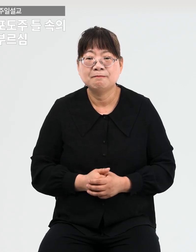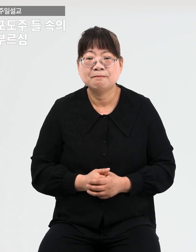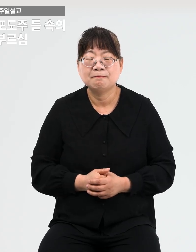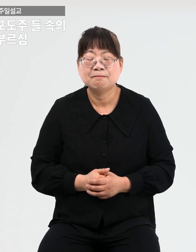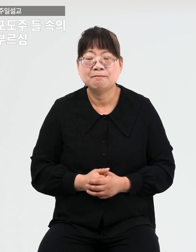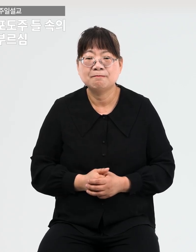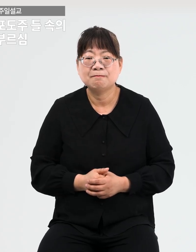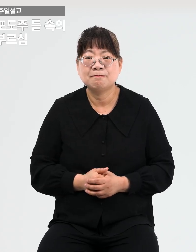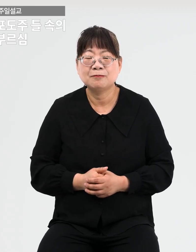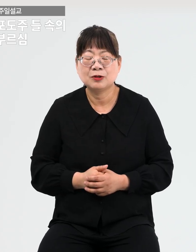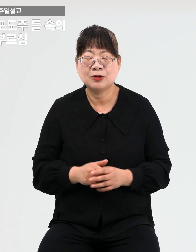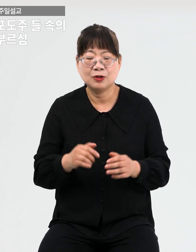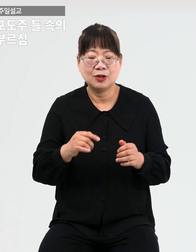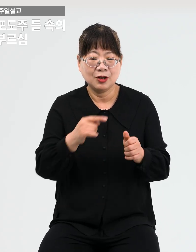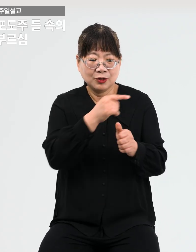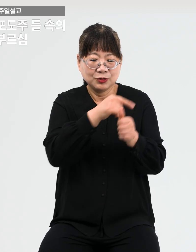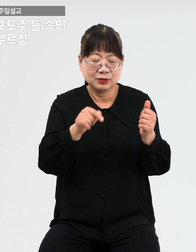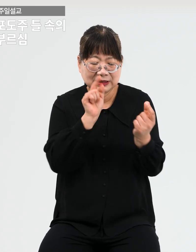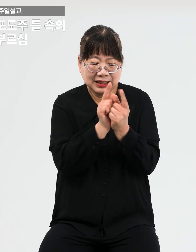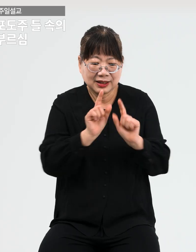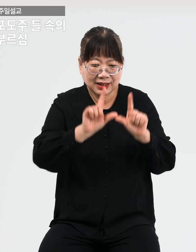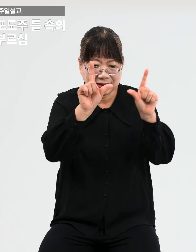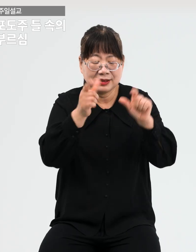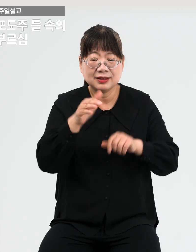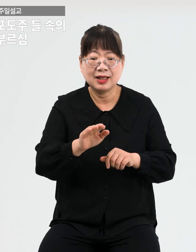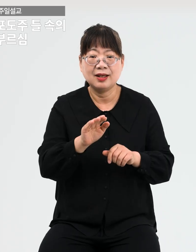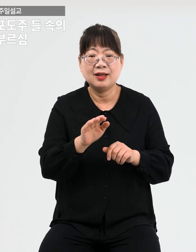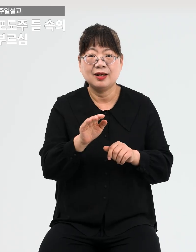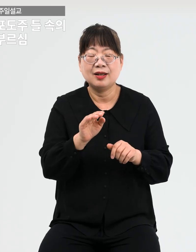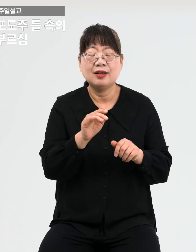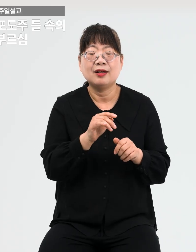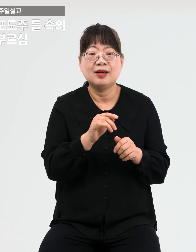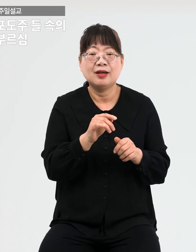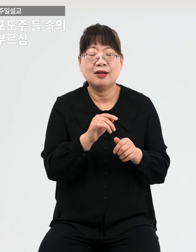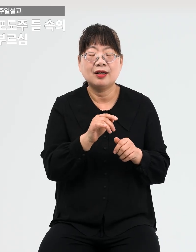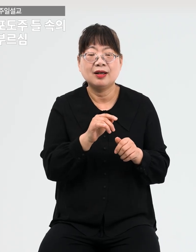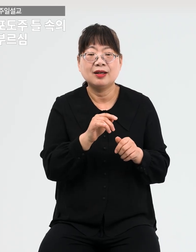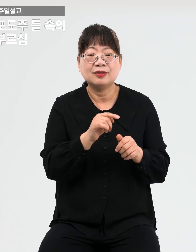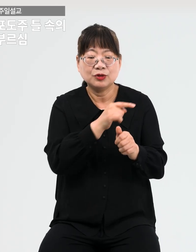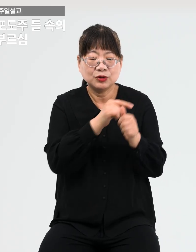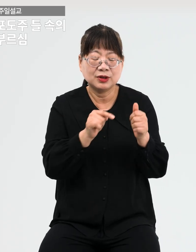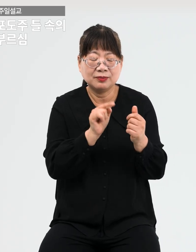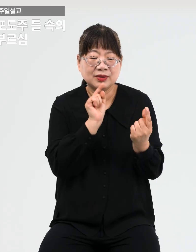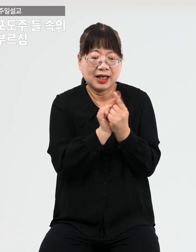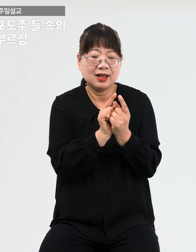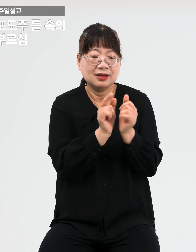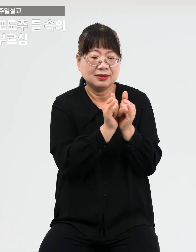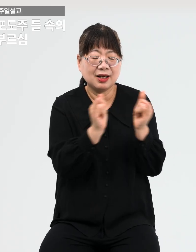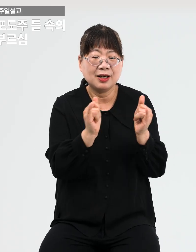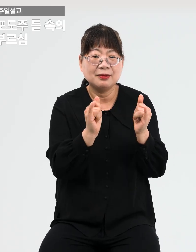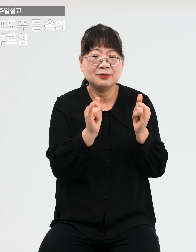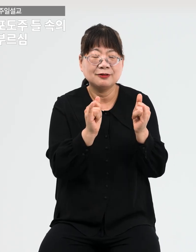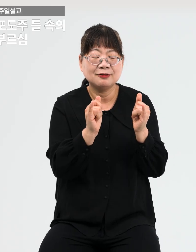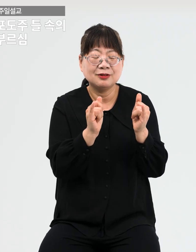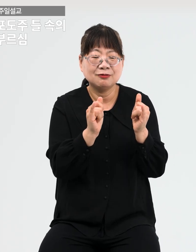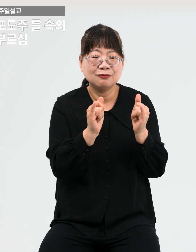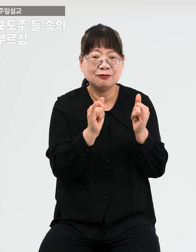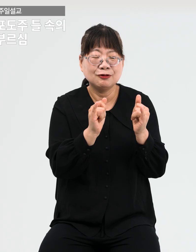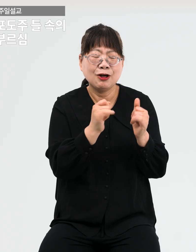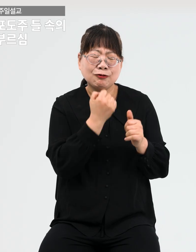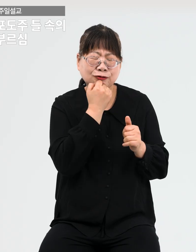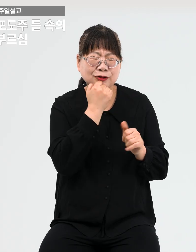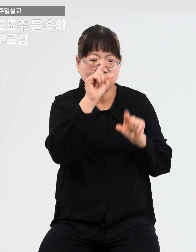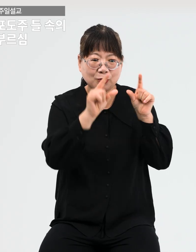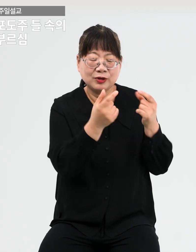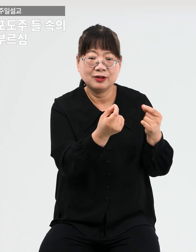사형수가 희죽희죽 웃는 거하고 똑같죠. 목숨을 놔버리면 희죽희죽 웃는다 그래요.